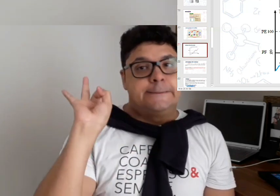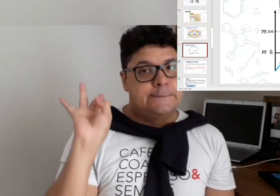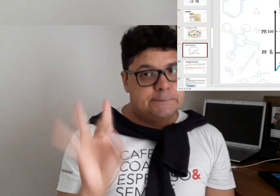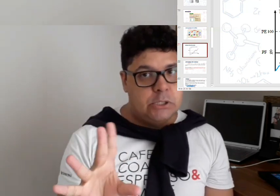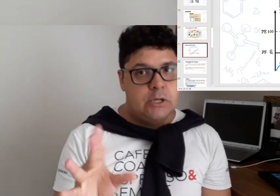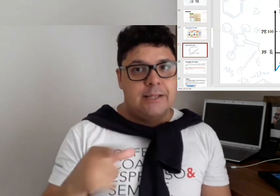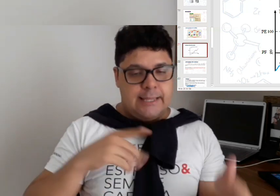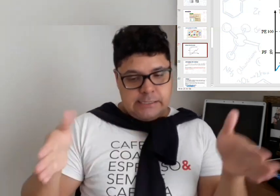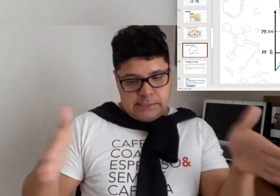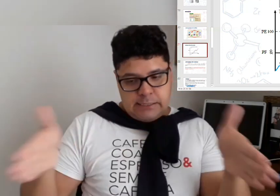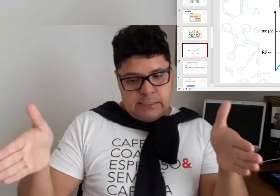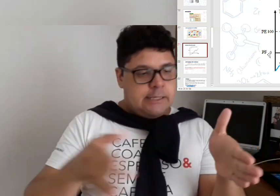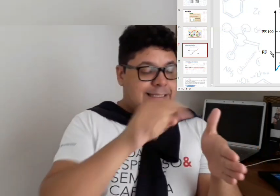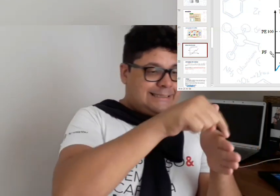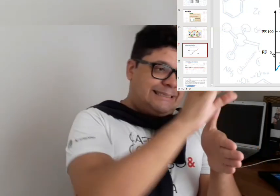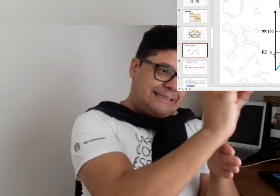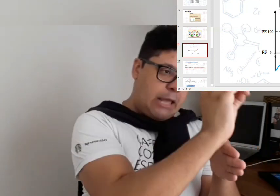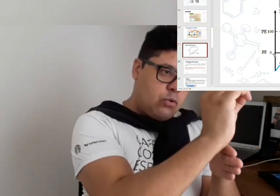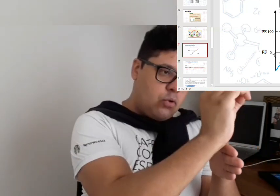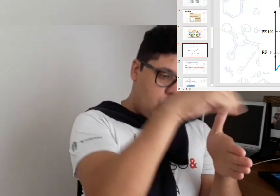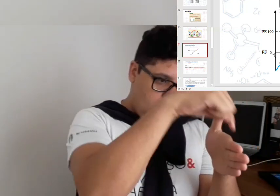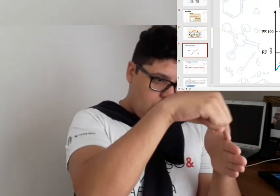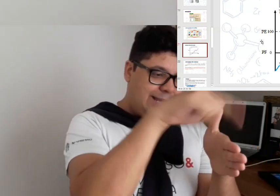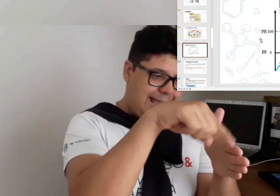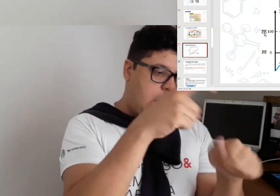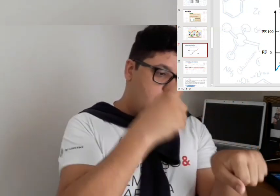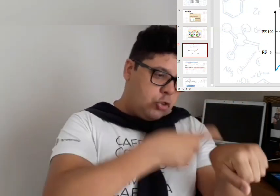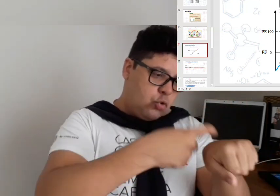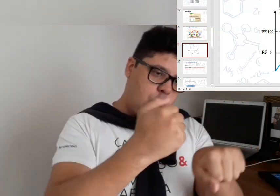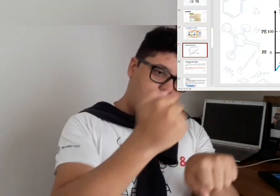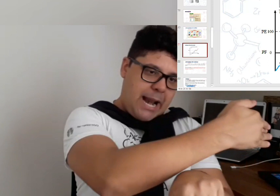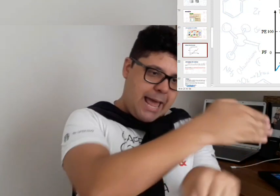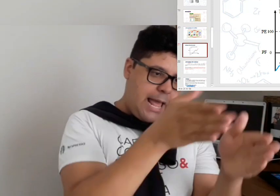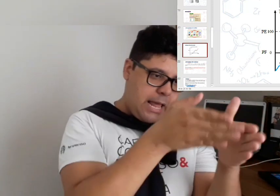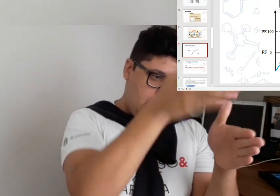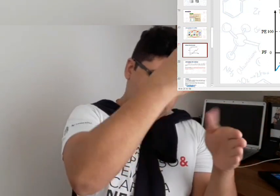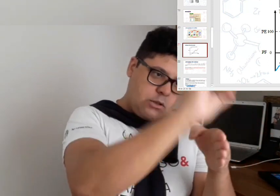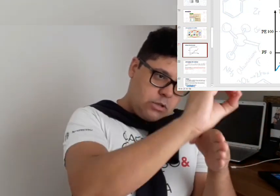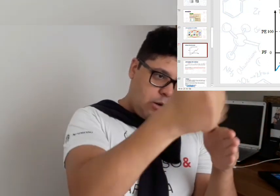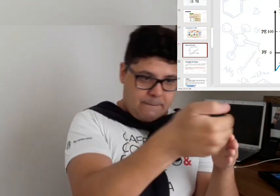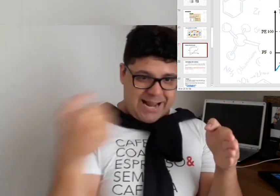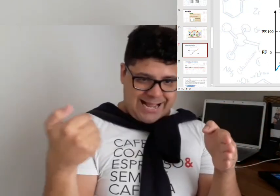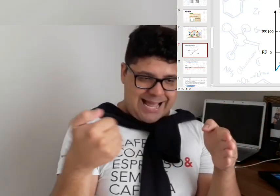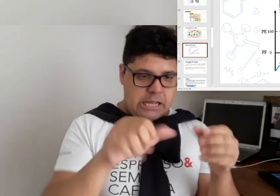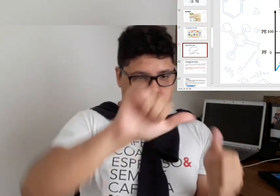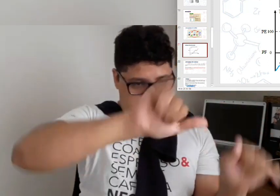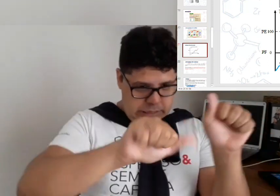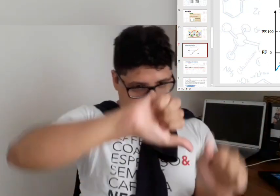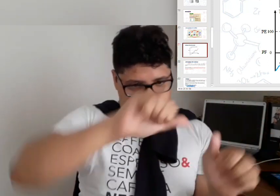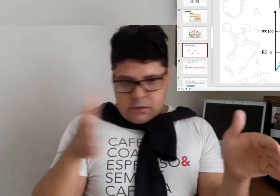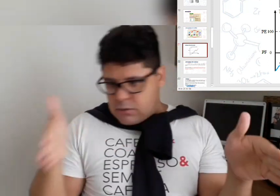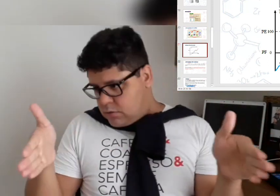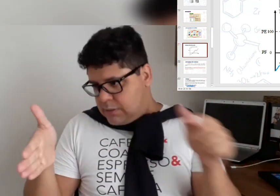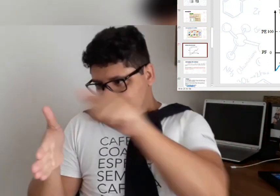a água, tem ponto de fusão 0 graus e de ebulição 100 graus. Tá? O álcool,